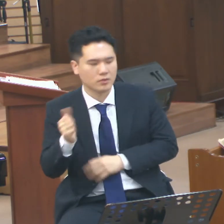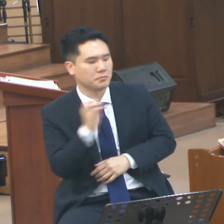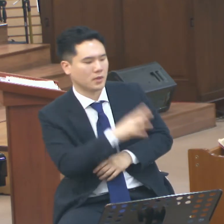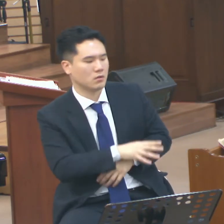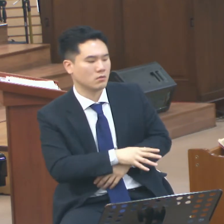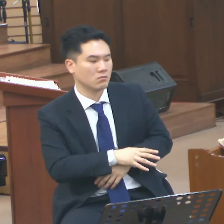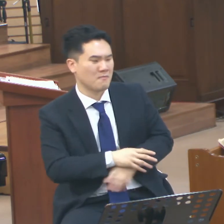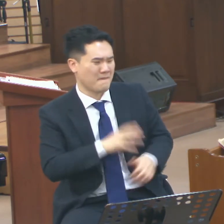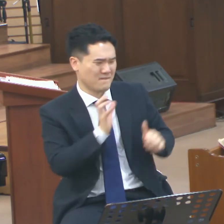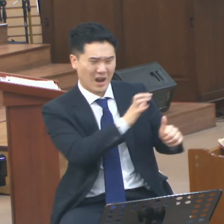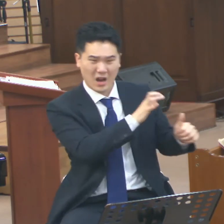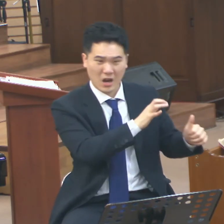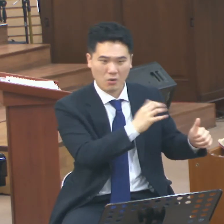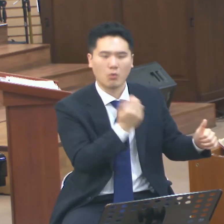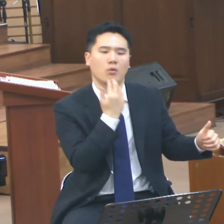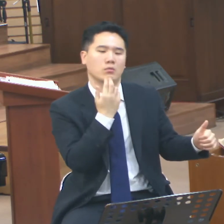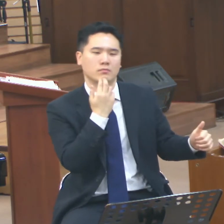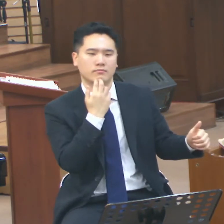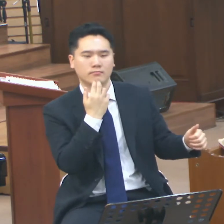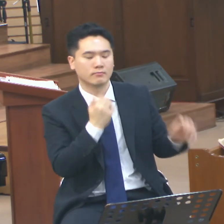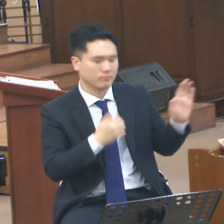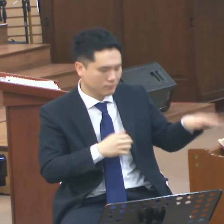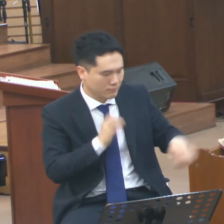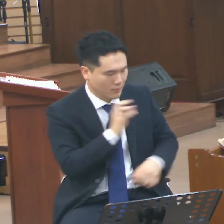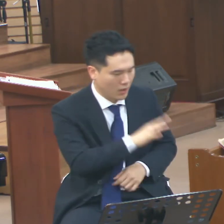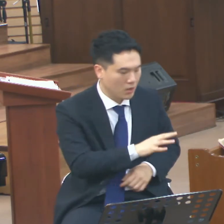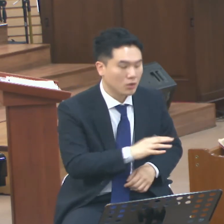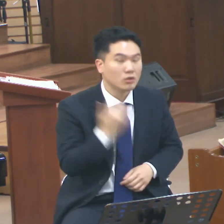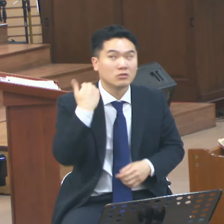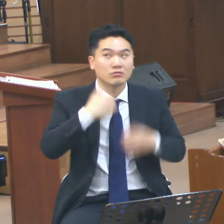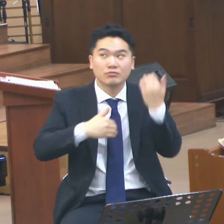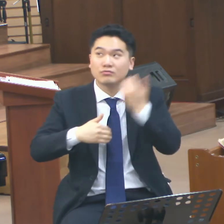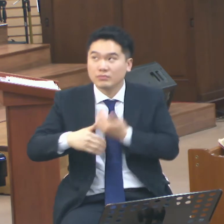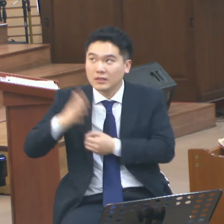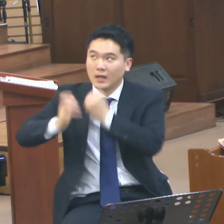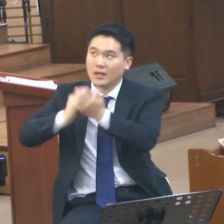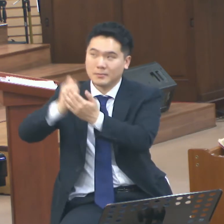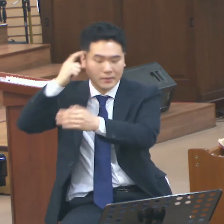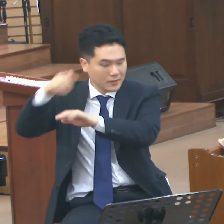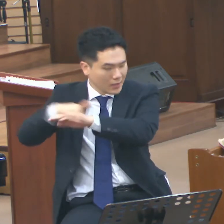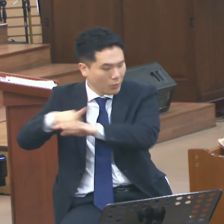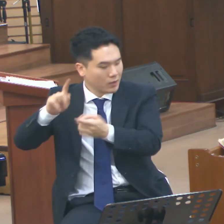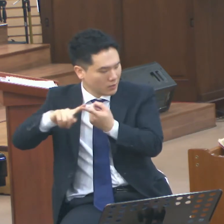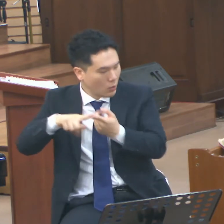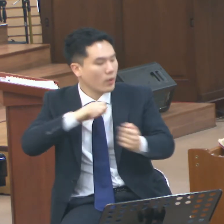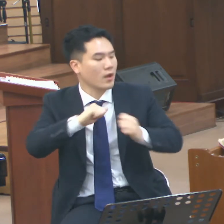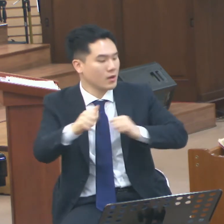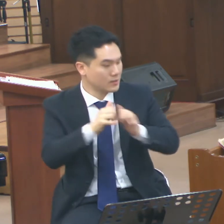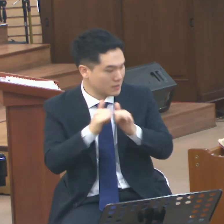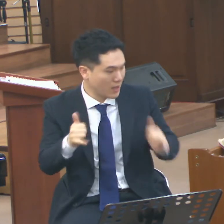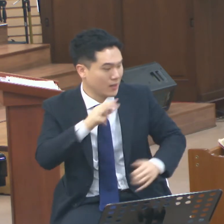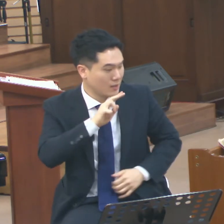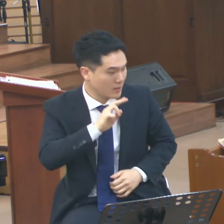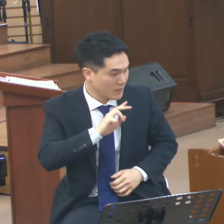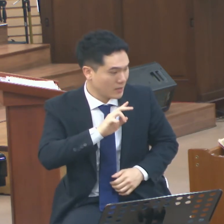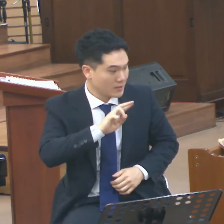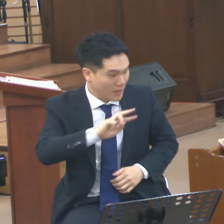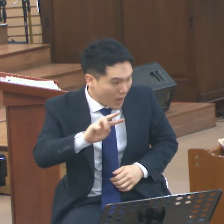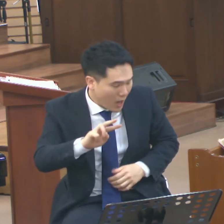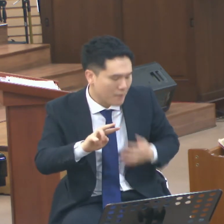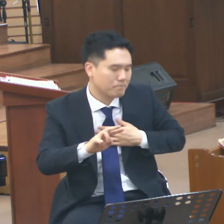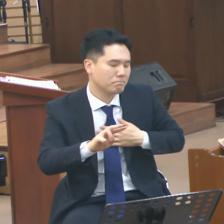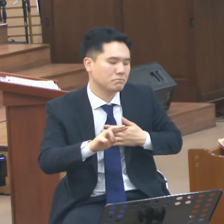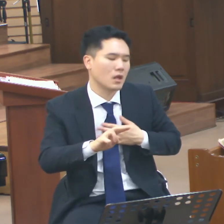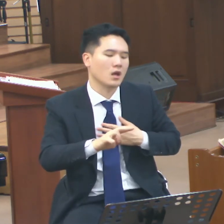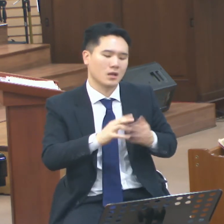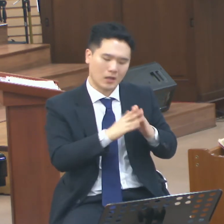말씀하셔서 사람들이 말했어요. 누구든지 하나님 뜻대로 행하는 자가 내 형제요 자매요 어머니니라. 어머니를 뭐라고